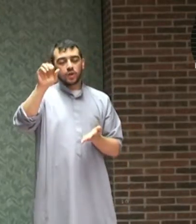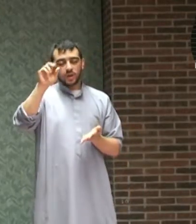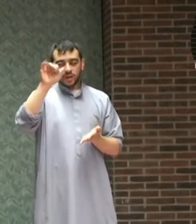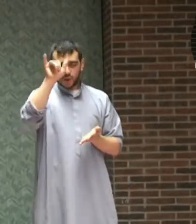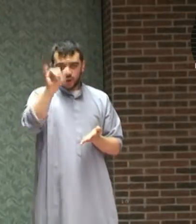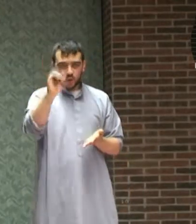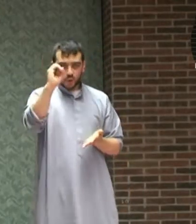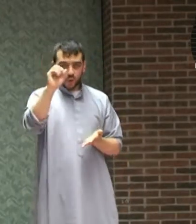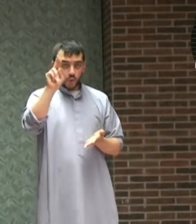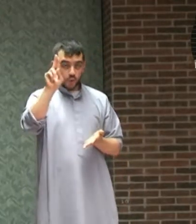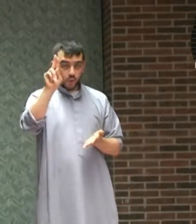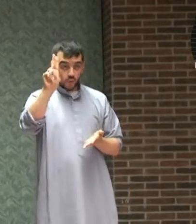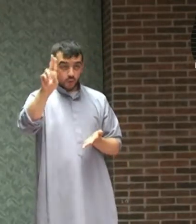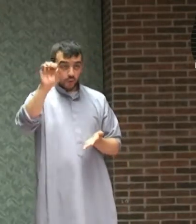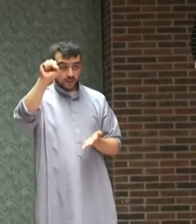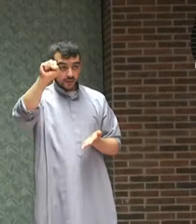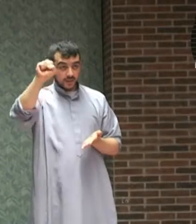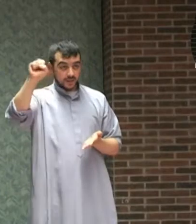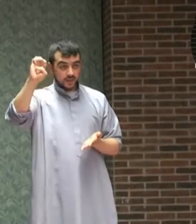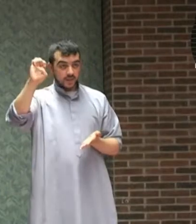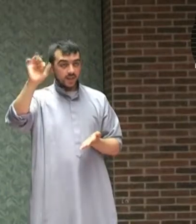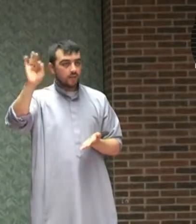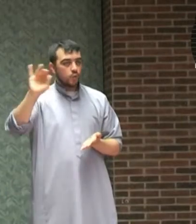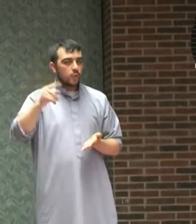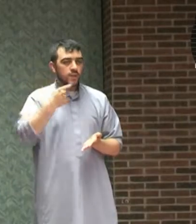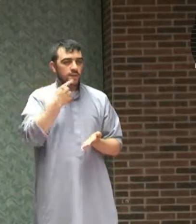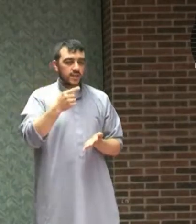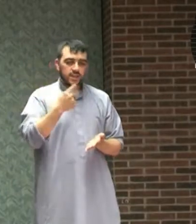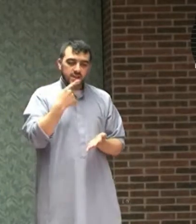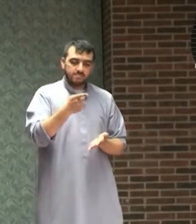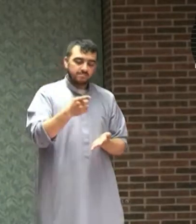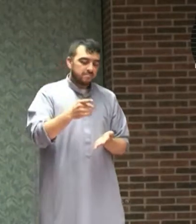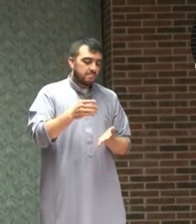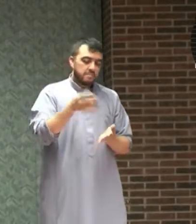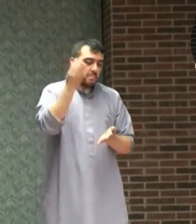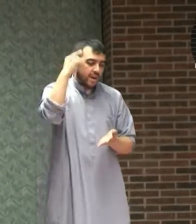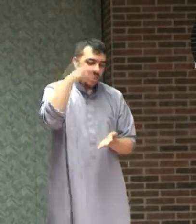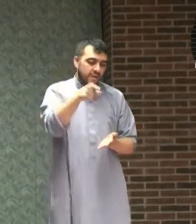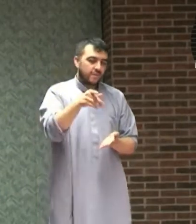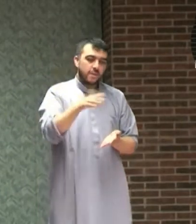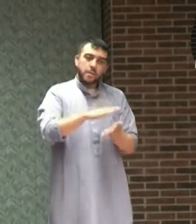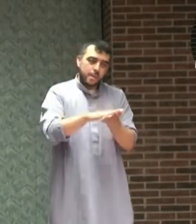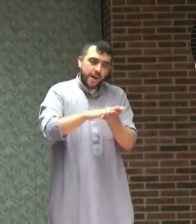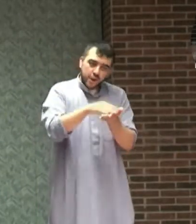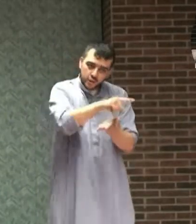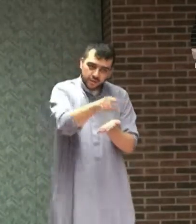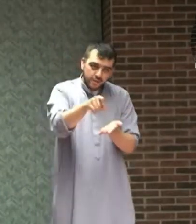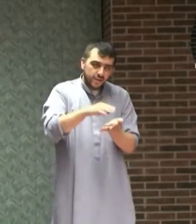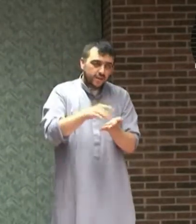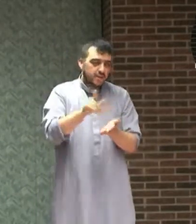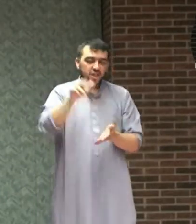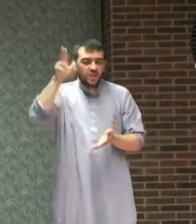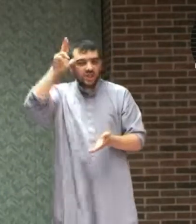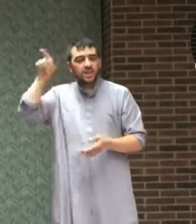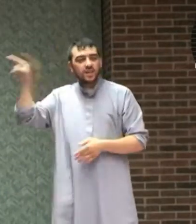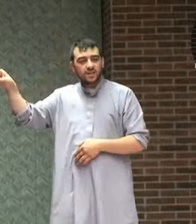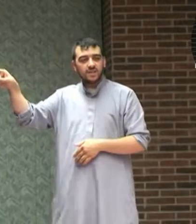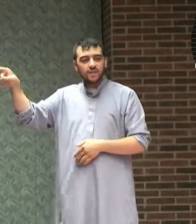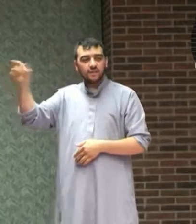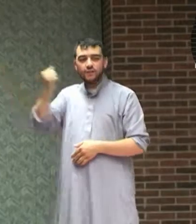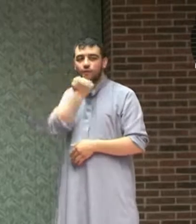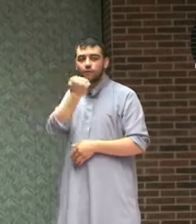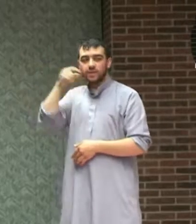Shaytan. C'est Shaytan qui a semé la zizanie entre ses frères. Même la faute, il ne l'a pas remise à son frère, il l'a remise à Shaytan. Il a